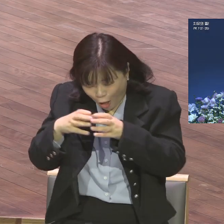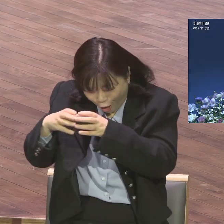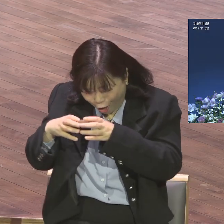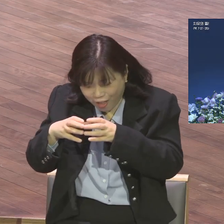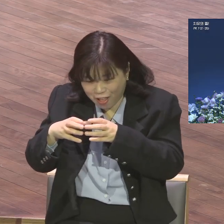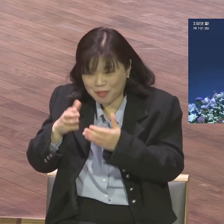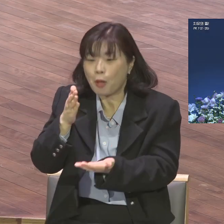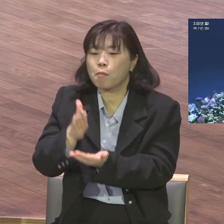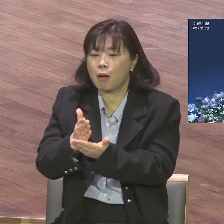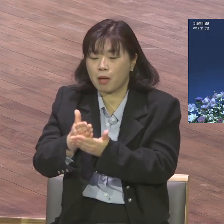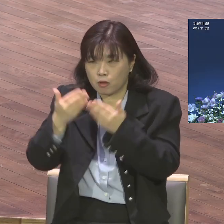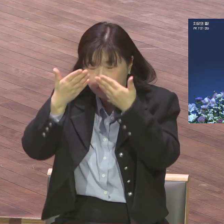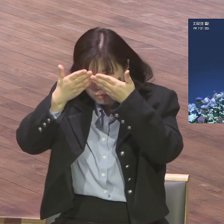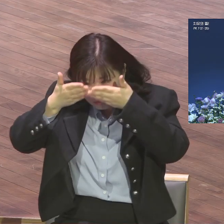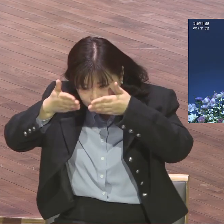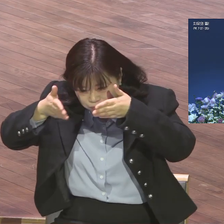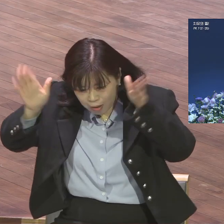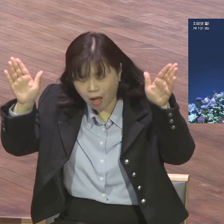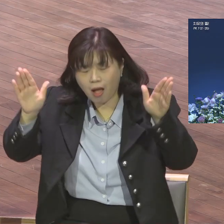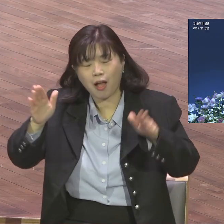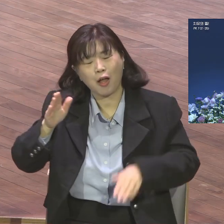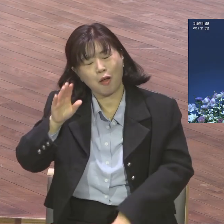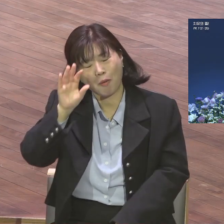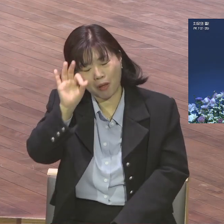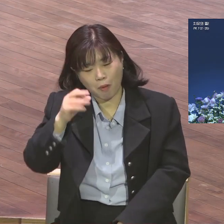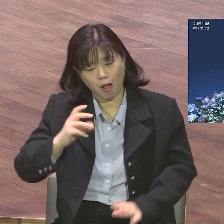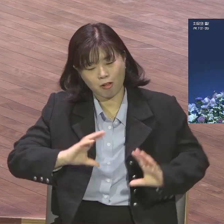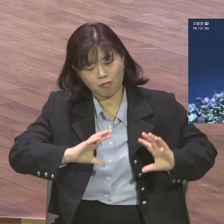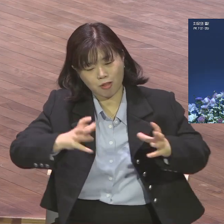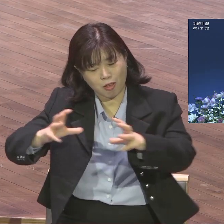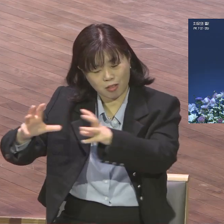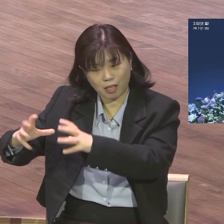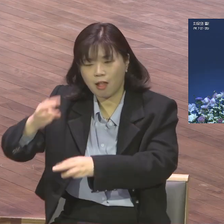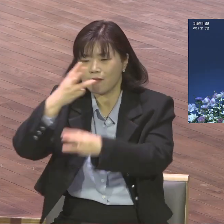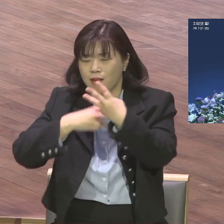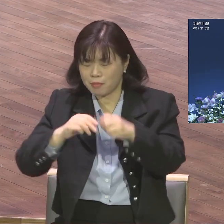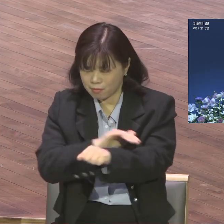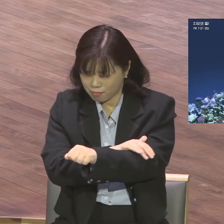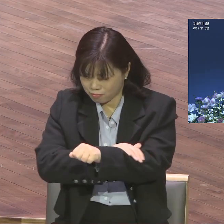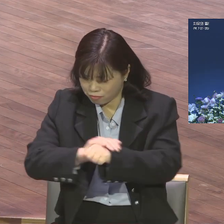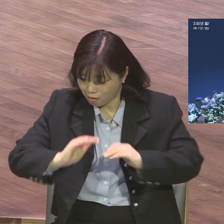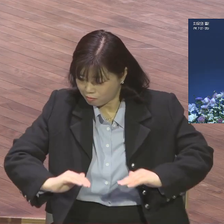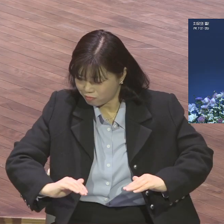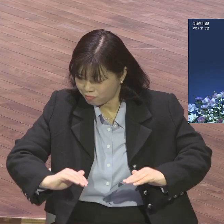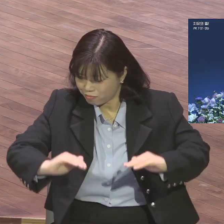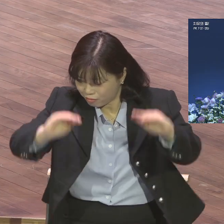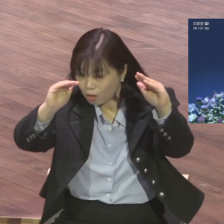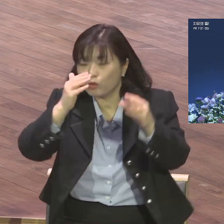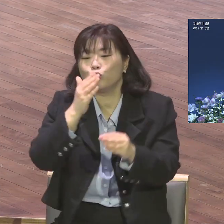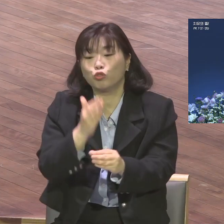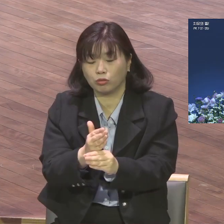마시고 눈을 확 여셔야 돼요. 그래서 렘넌트 위에 하나님 나라가, 이게 보통 말이 아닙니다.